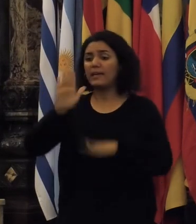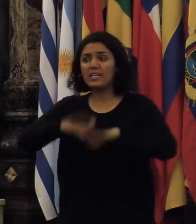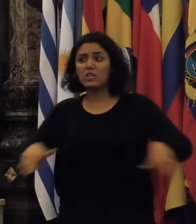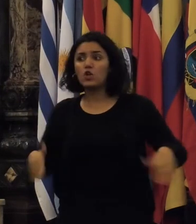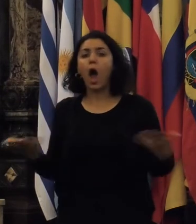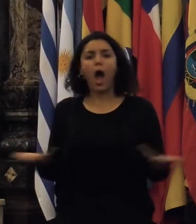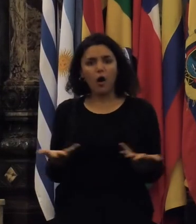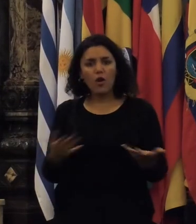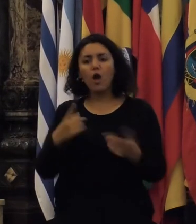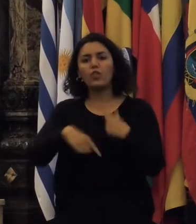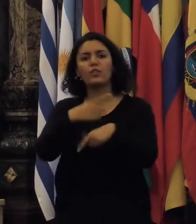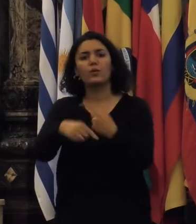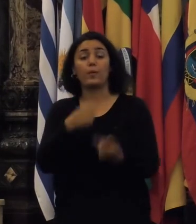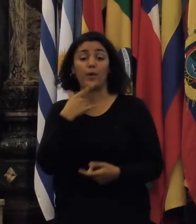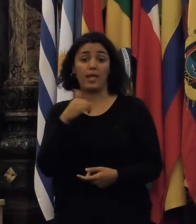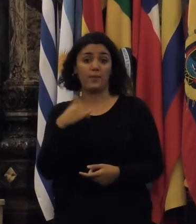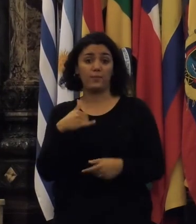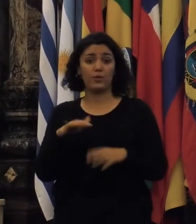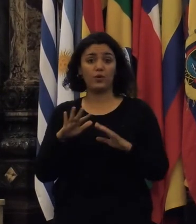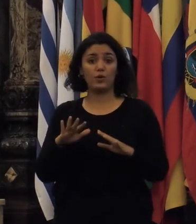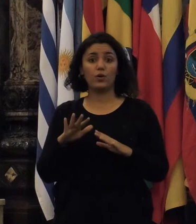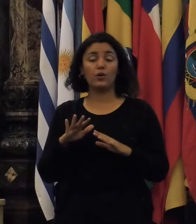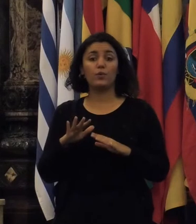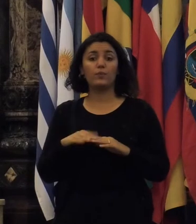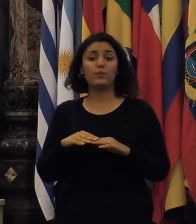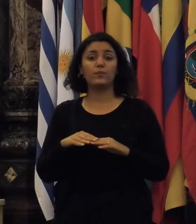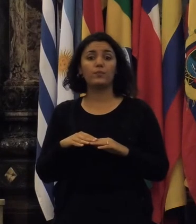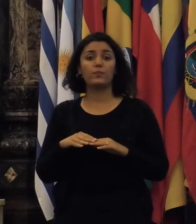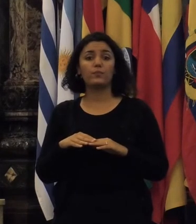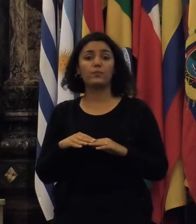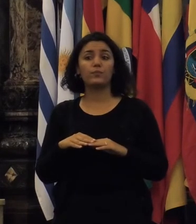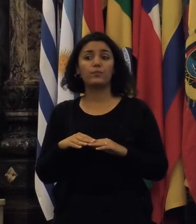está sosteniendo? Por ejemplo, cuando se dice que